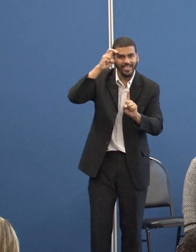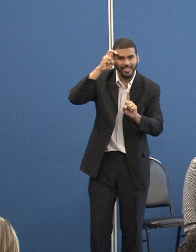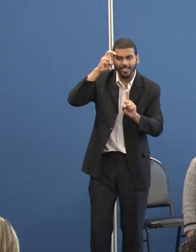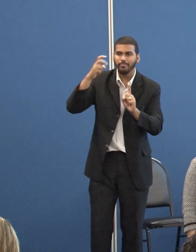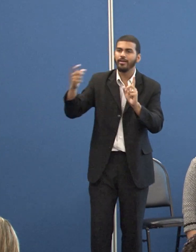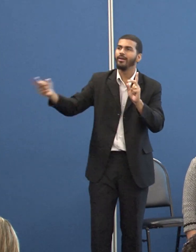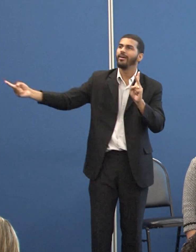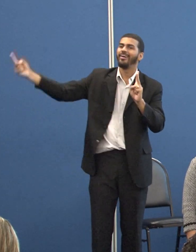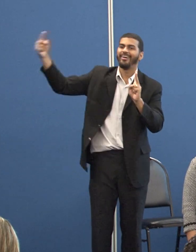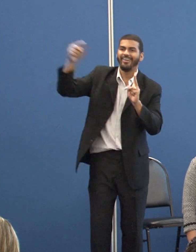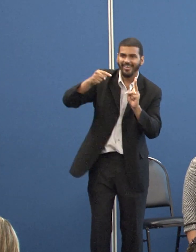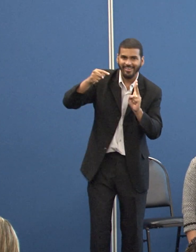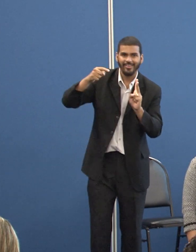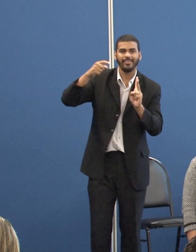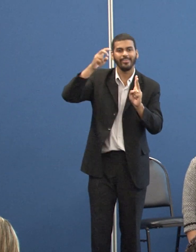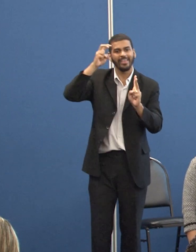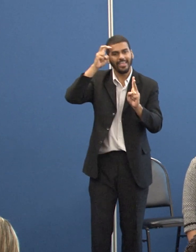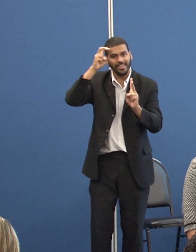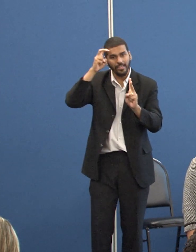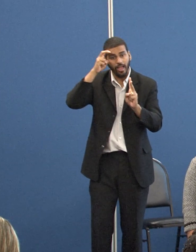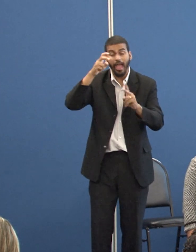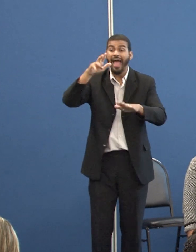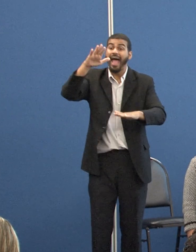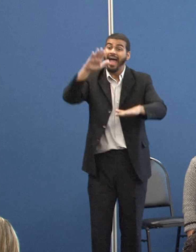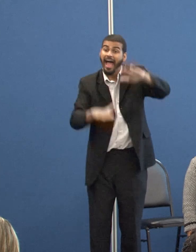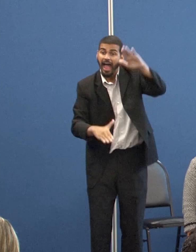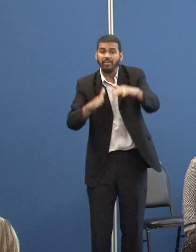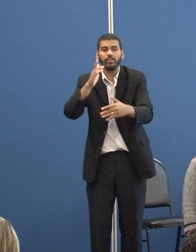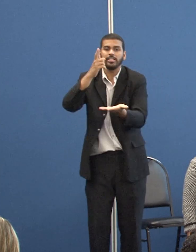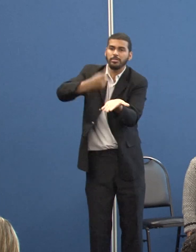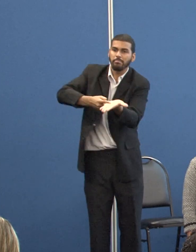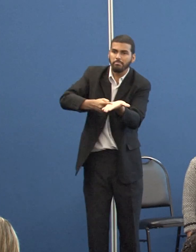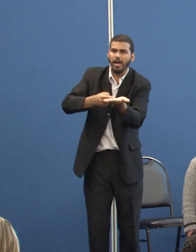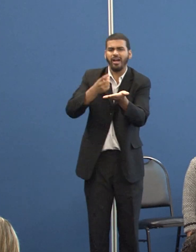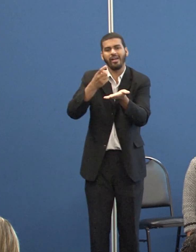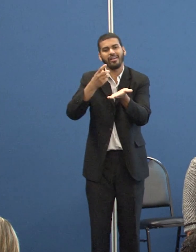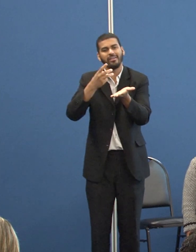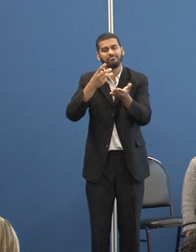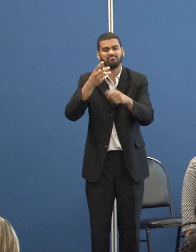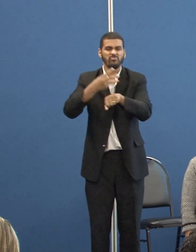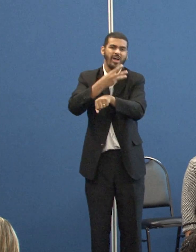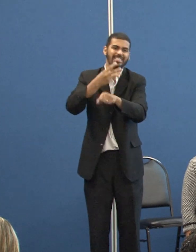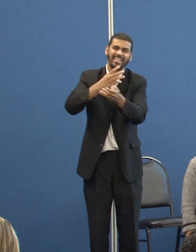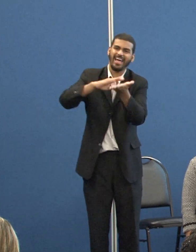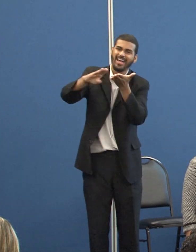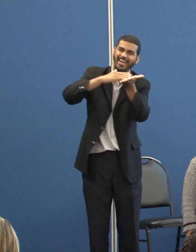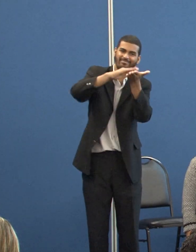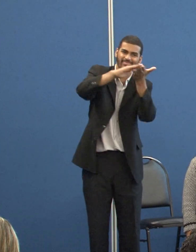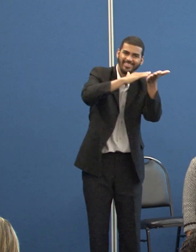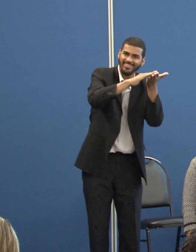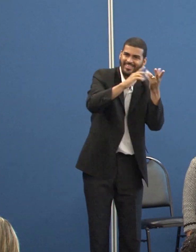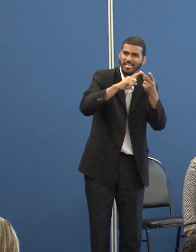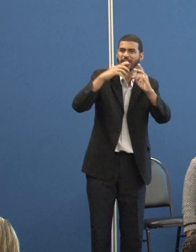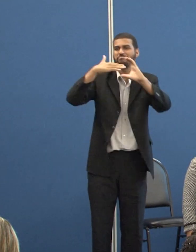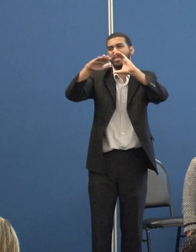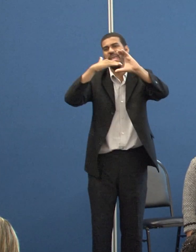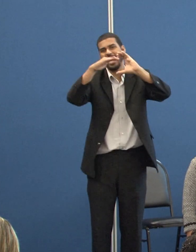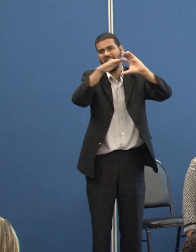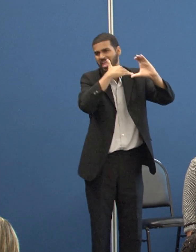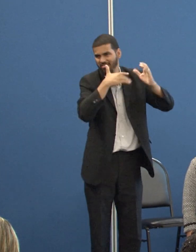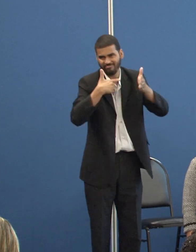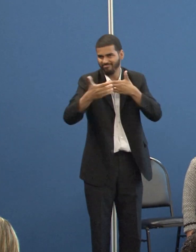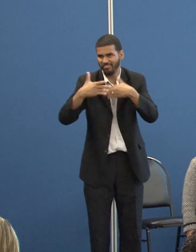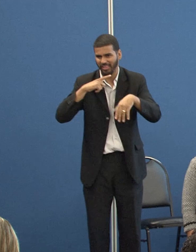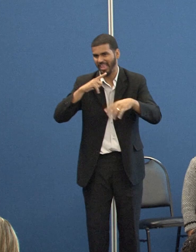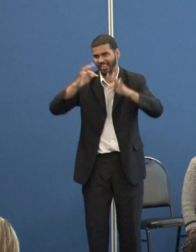reúne muito também virtualmente, por WhatsApp, por e-mail, e o grupo está aí, pelo Brasil